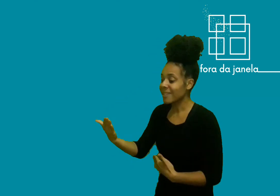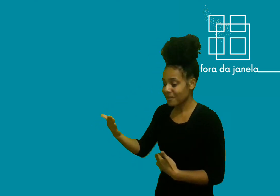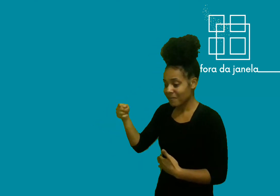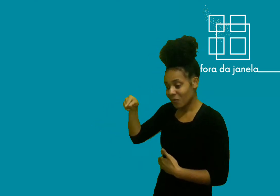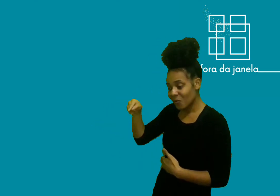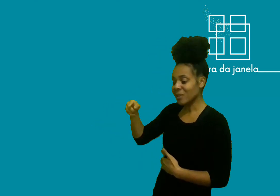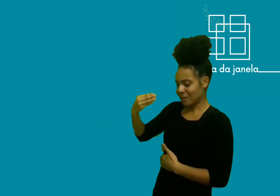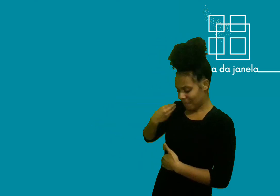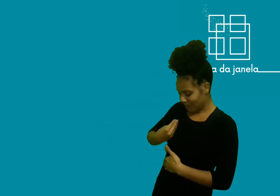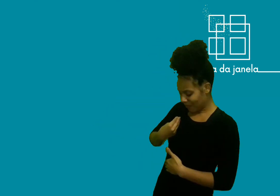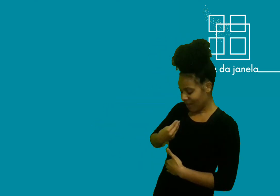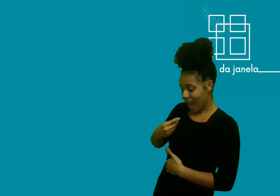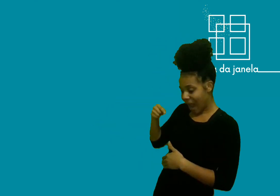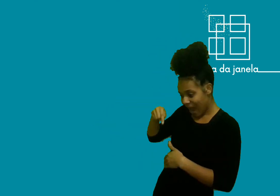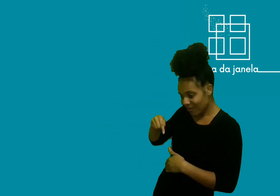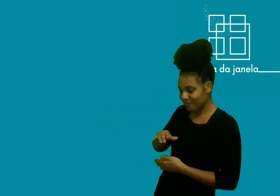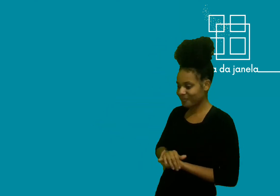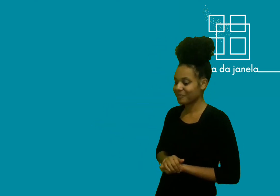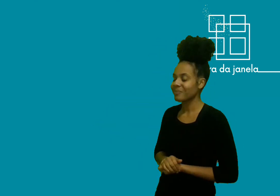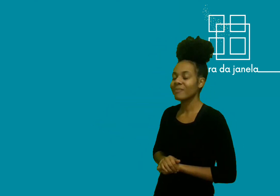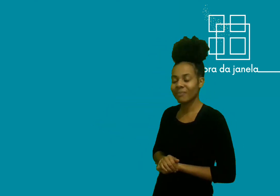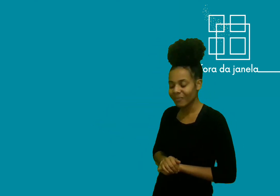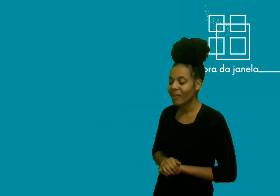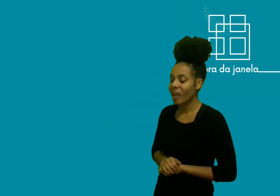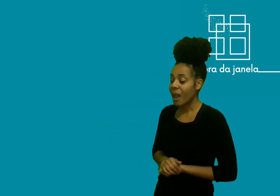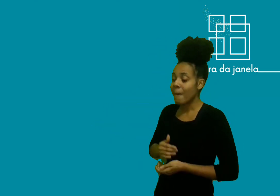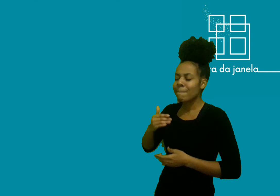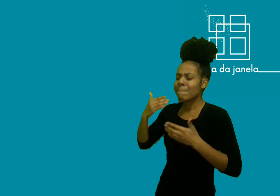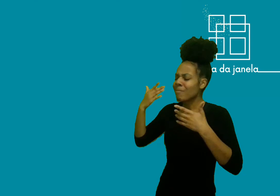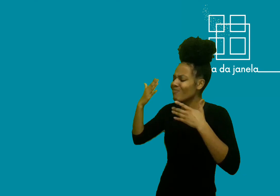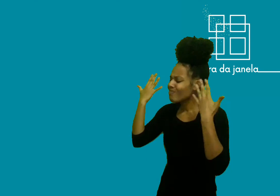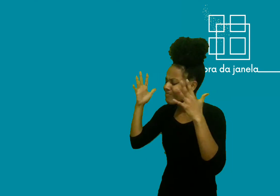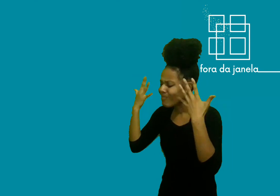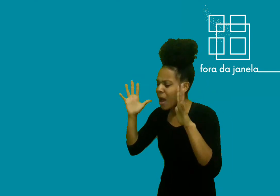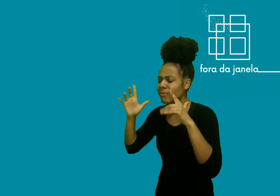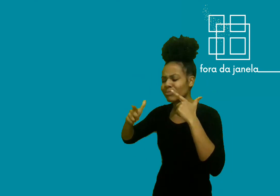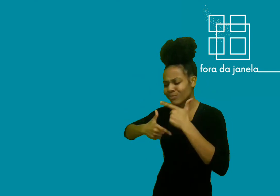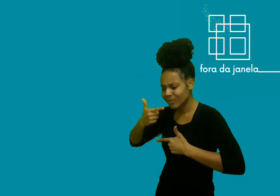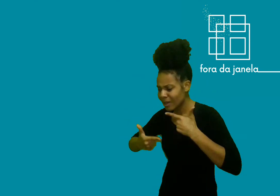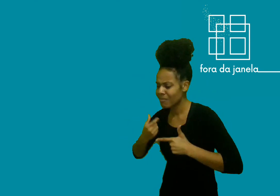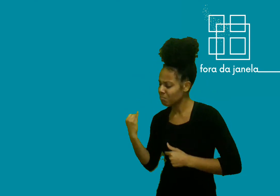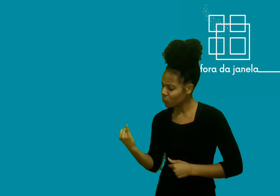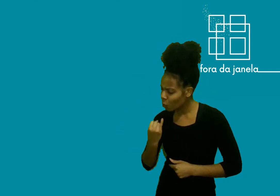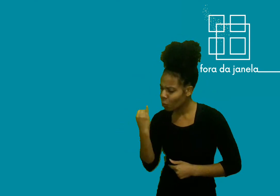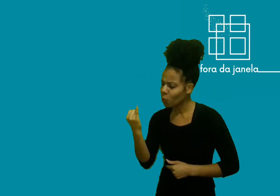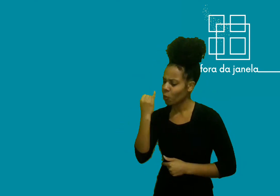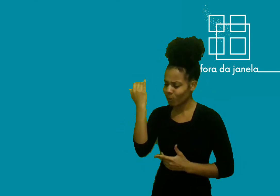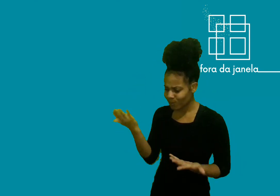muito necessária, e a gente quer agradecer por essa parceria que a gente está fazendo agora. Você vai ser uma parte muito importante do Fora da Janela.